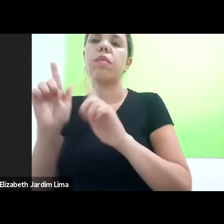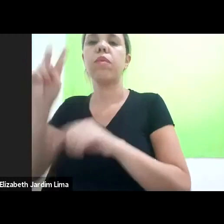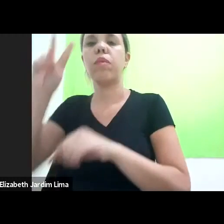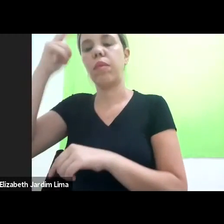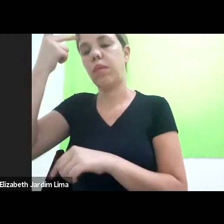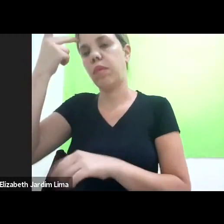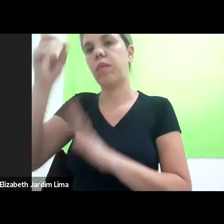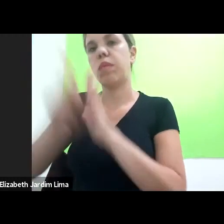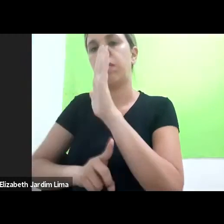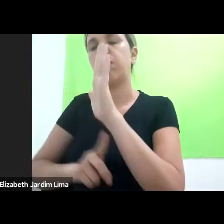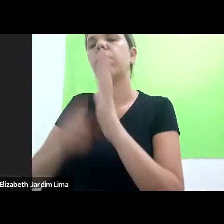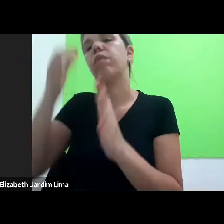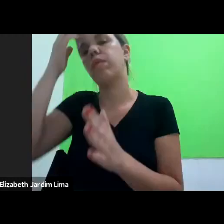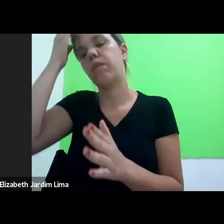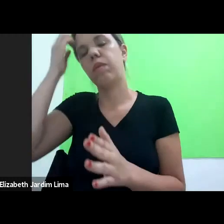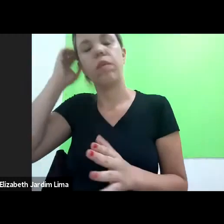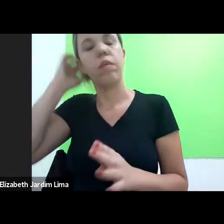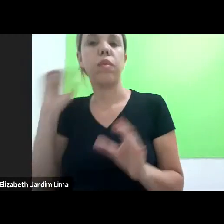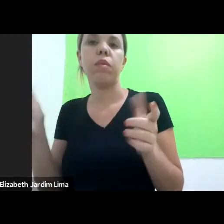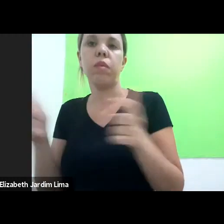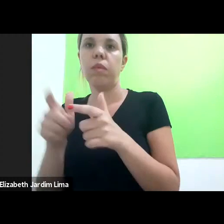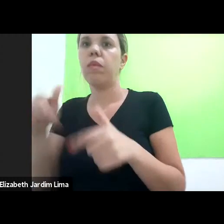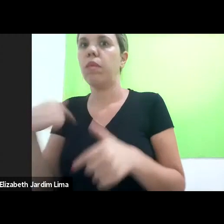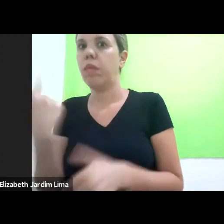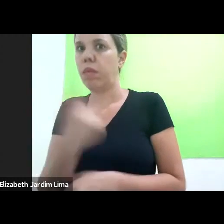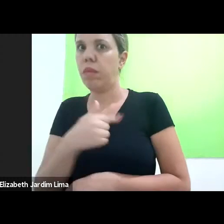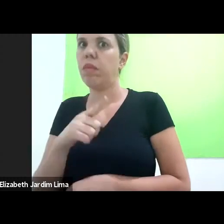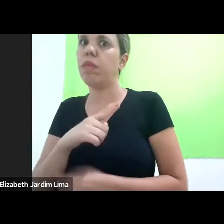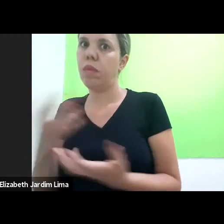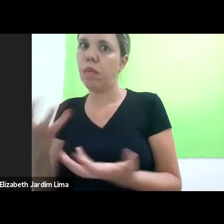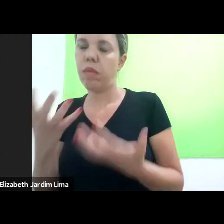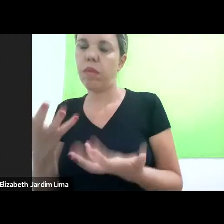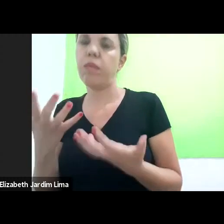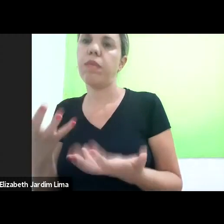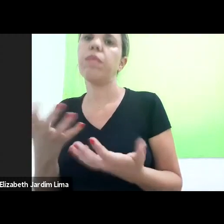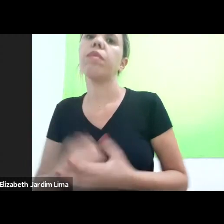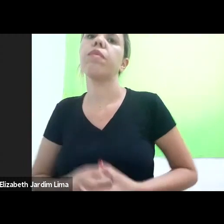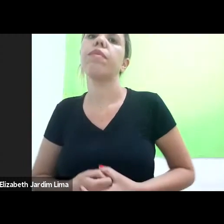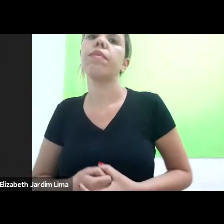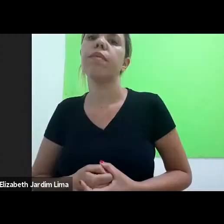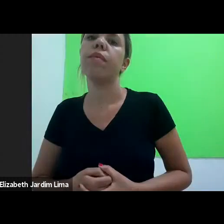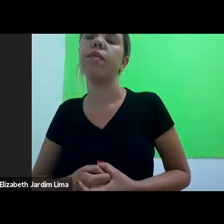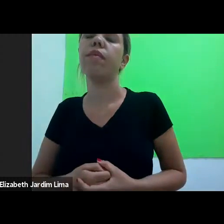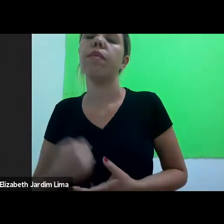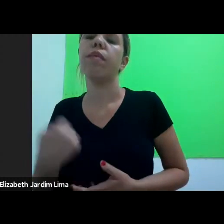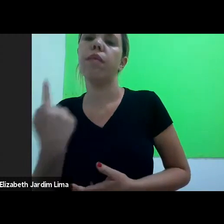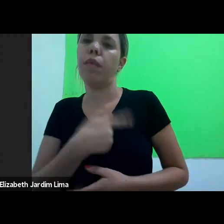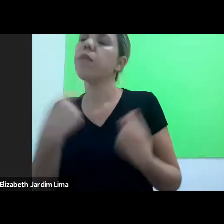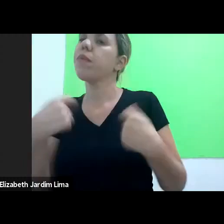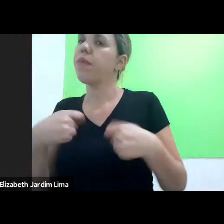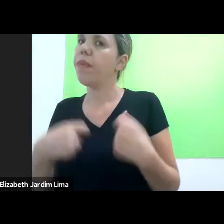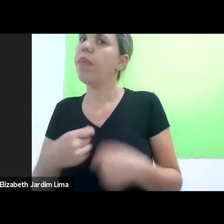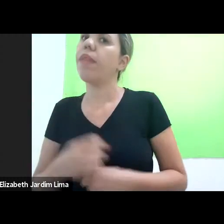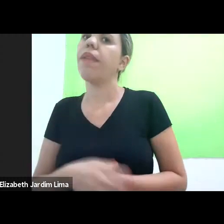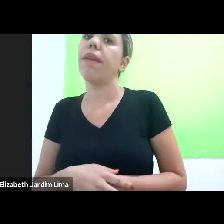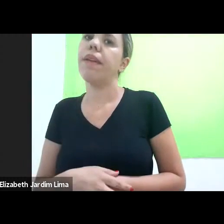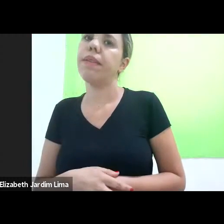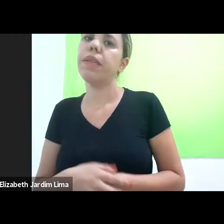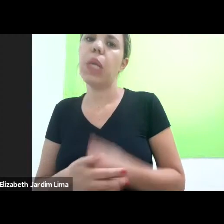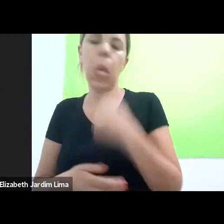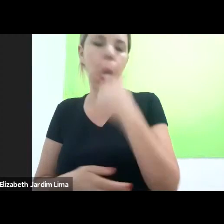direito minimamente, né? Que é o direito que a gente quer, ou minimamente que a gente precisa, né?